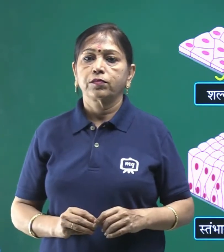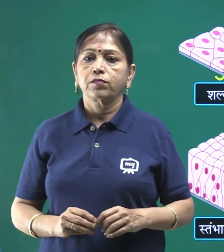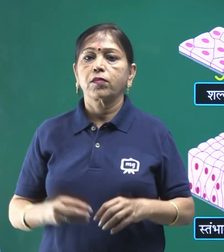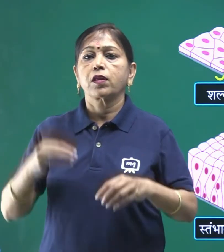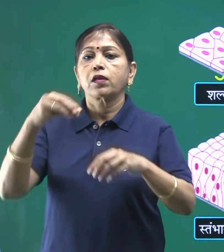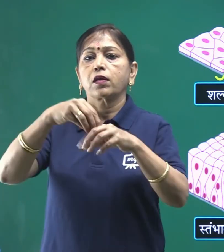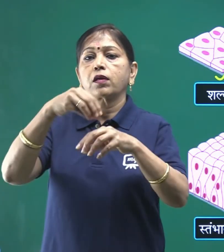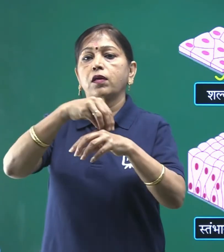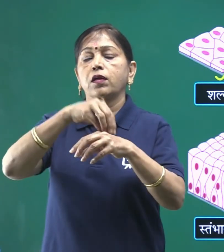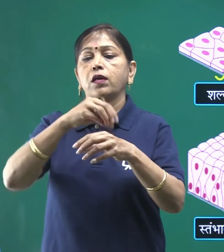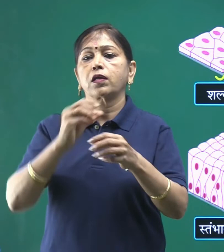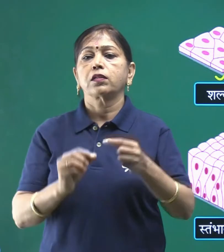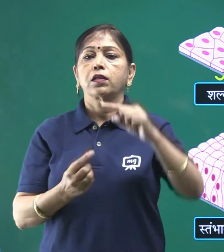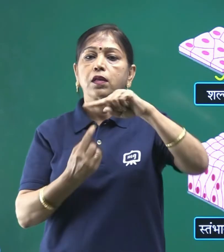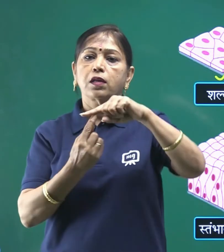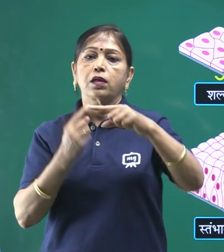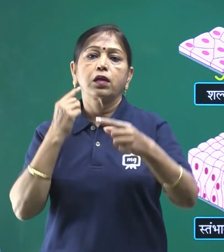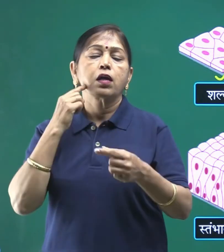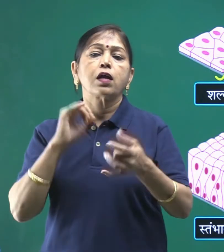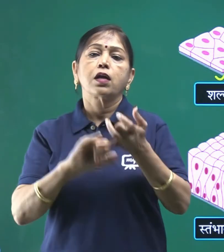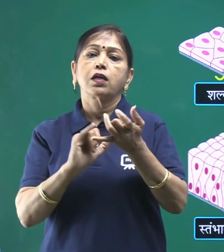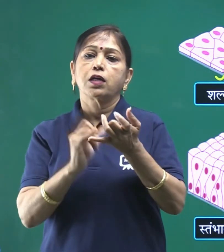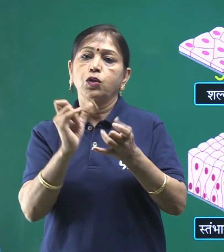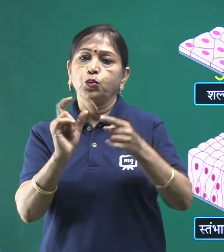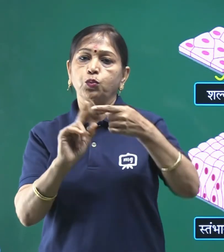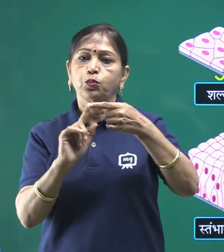ग्रंथिल ऊतक